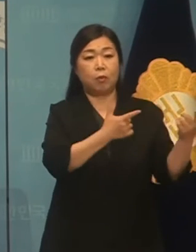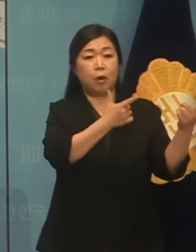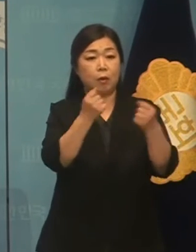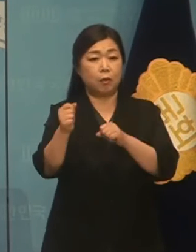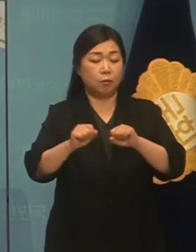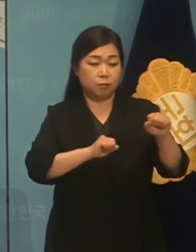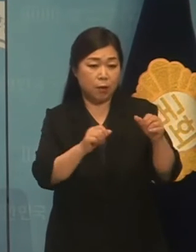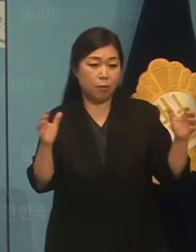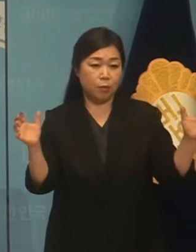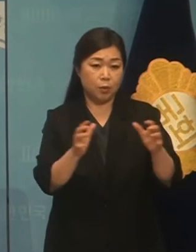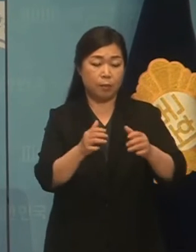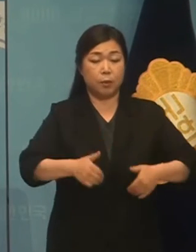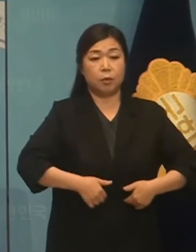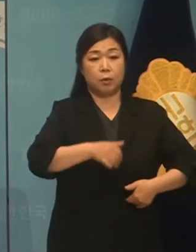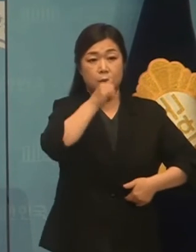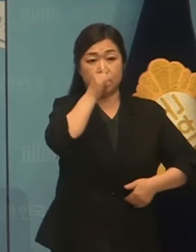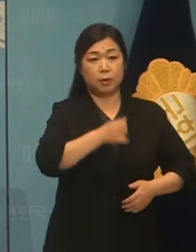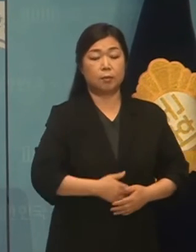운동체로 뭉쳐야 합니다.